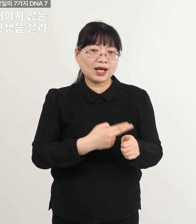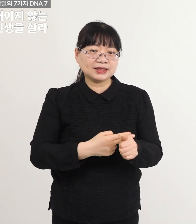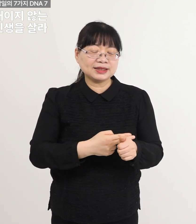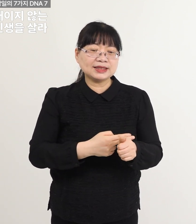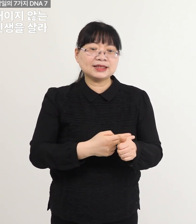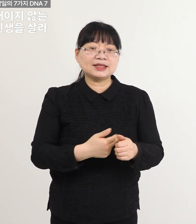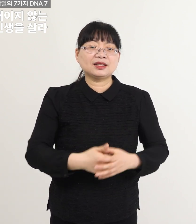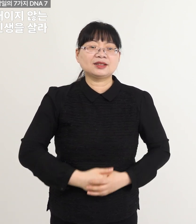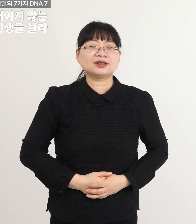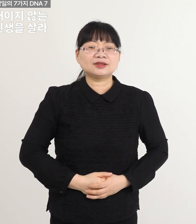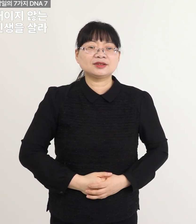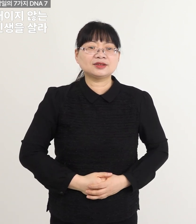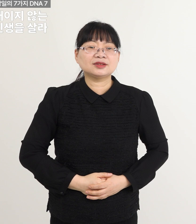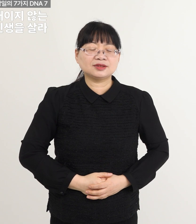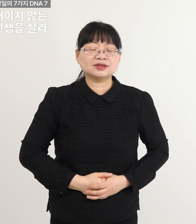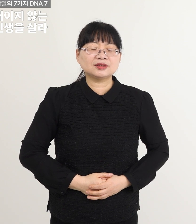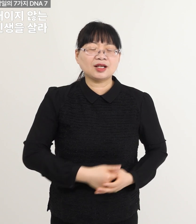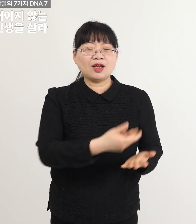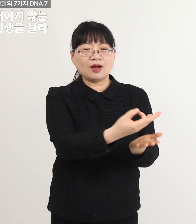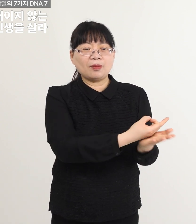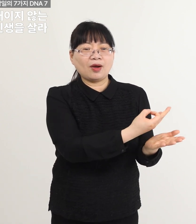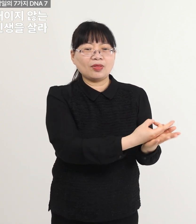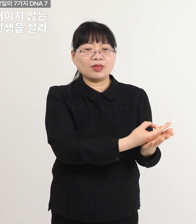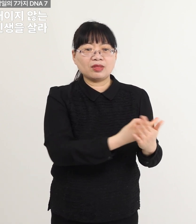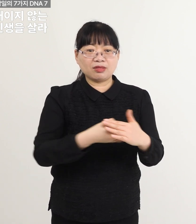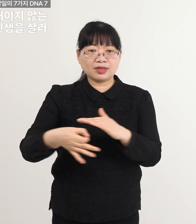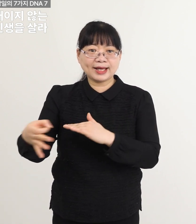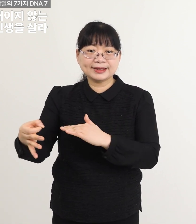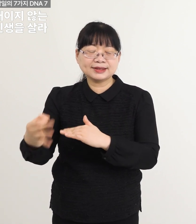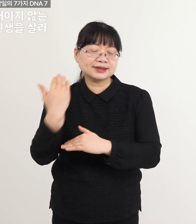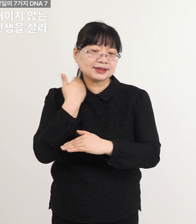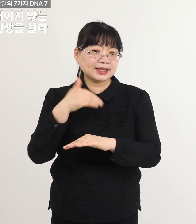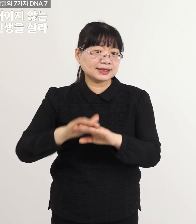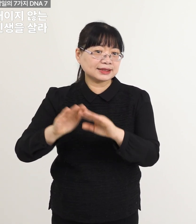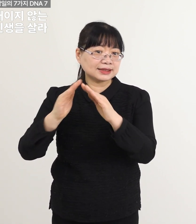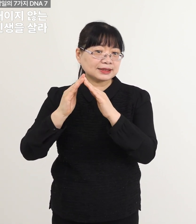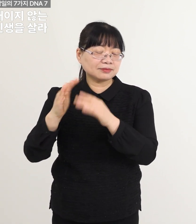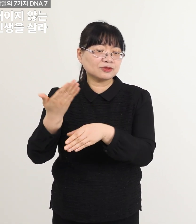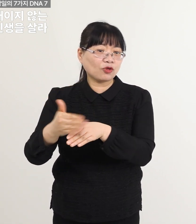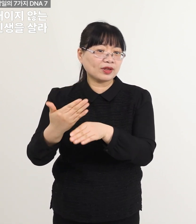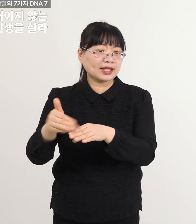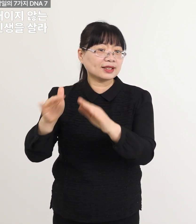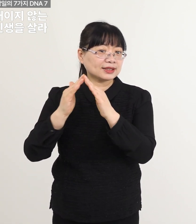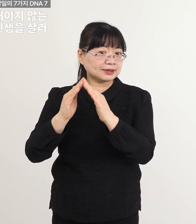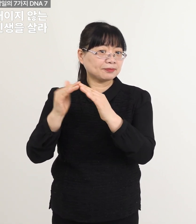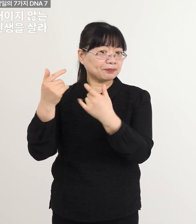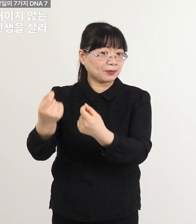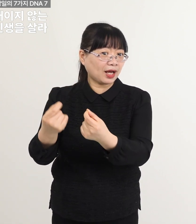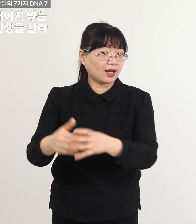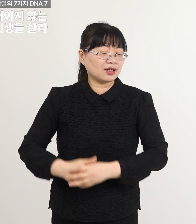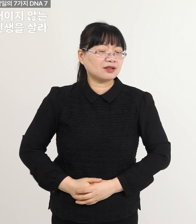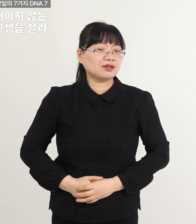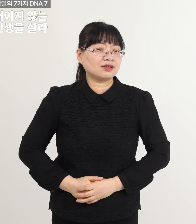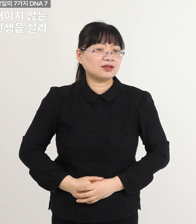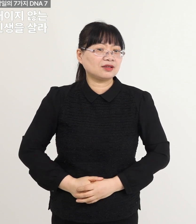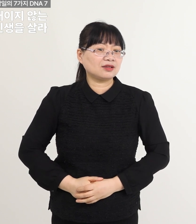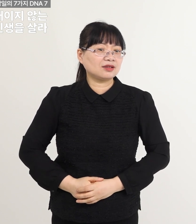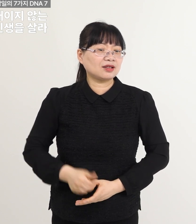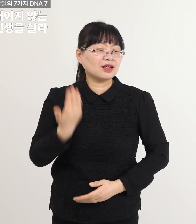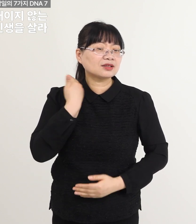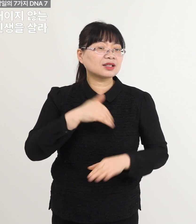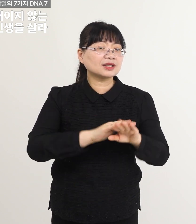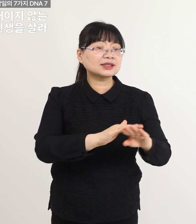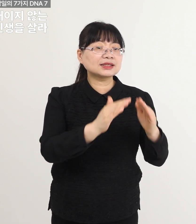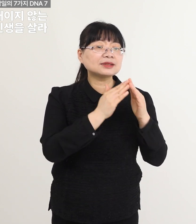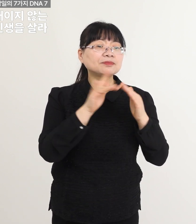얻은 셋집 정도로 이해를 하면 좋을 것 같아요. 월세. 자, 이 셋집이라는 말이